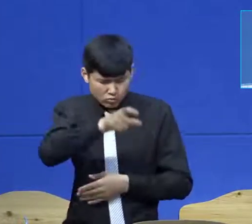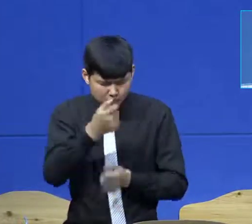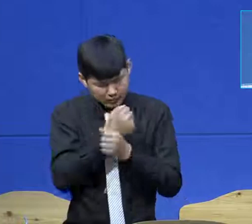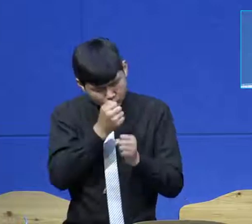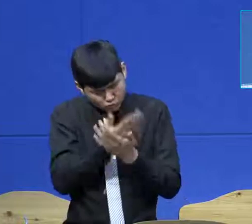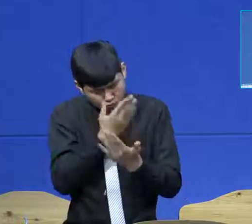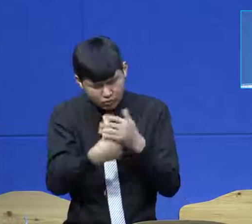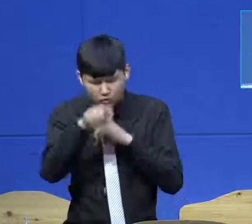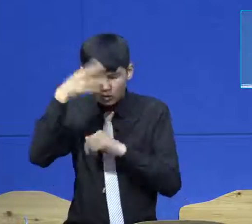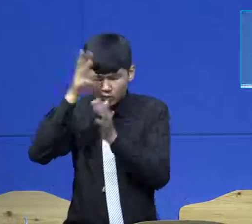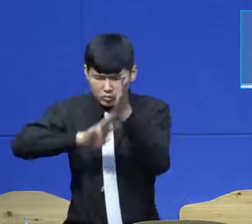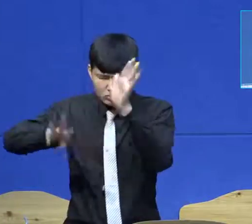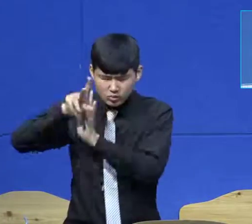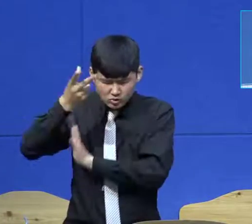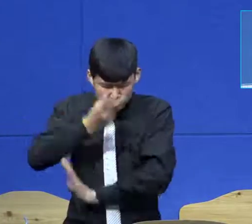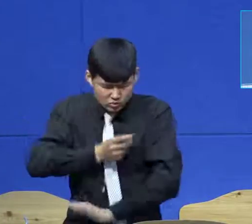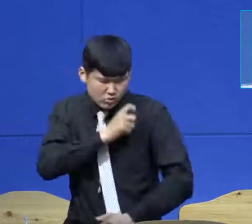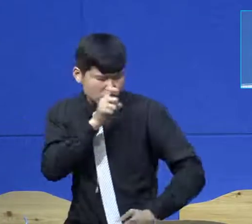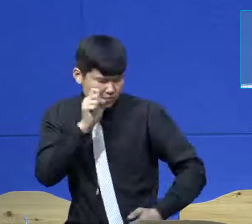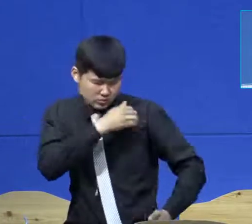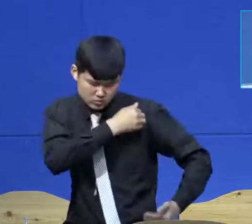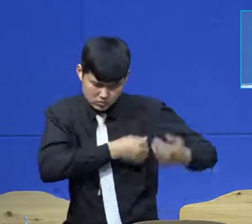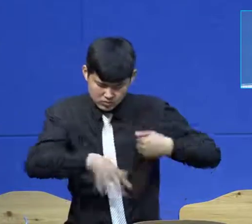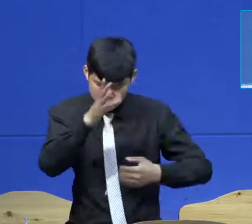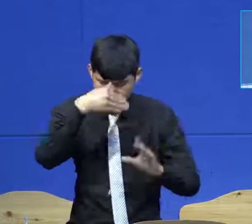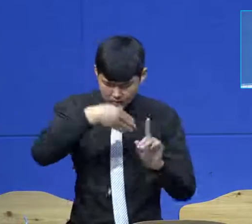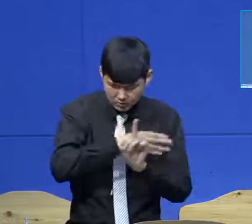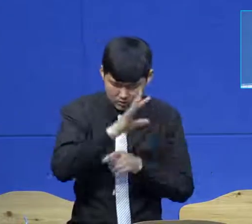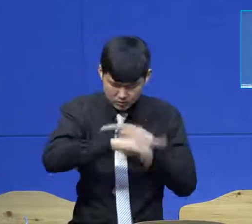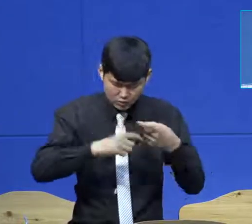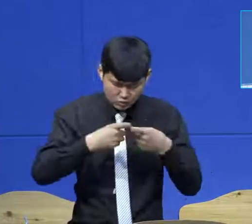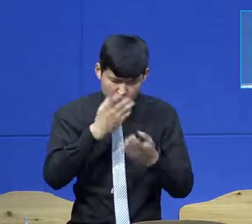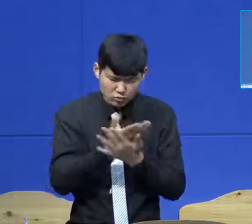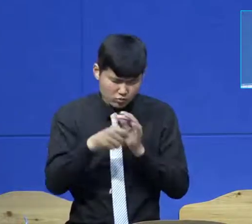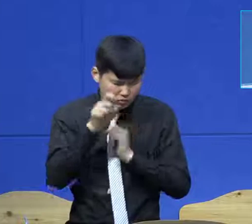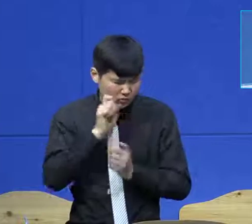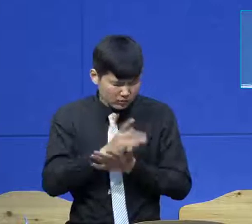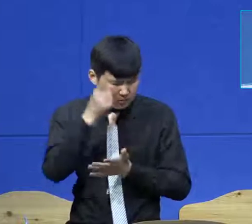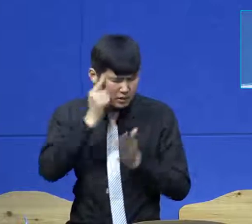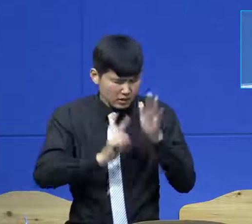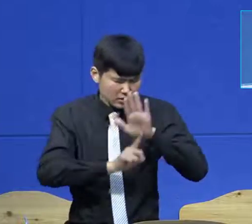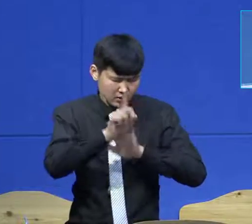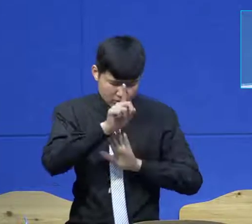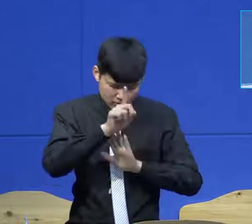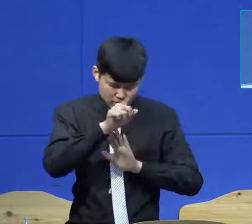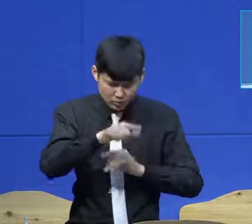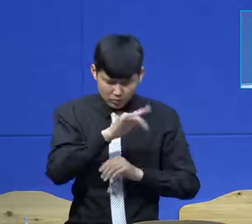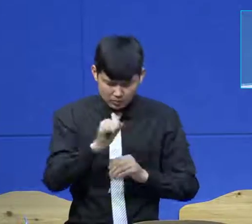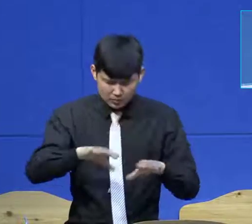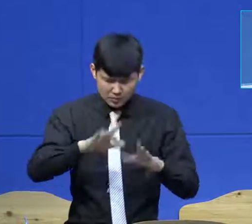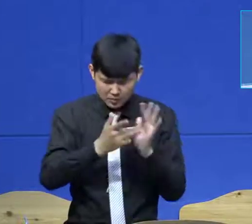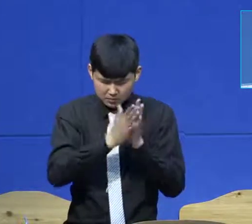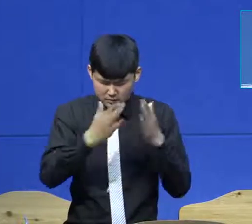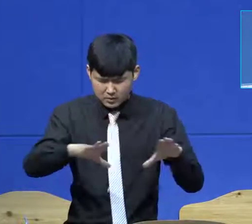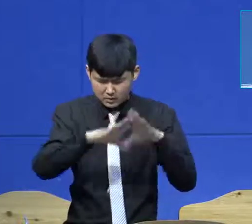бурхан таны хүсдэг чин ирмэлзэл хүсэл биднээр дамжуулж хэрэгжээсэй гэж хүсэж байна. Маргаашнаас эхлэх энэ удаагийн библийн